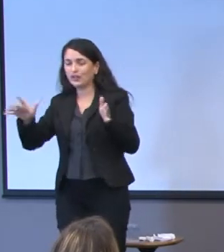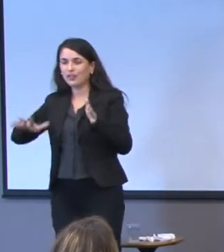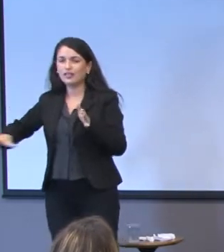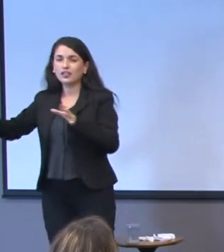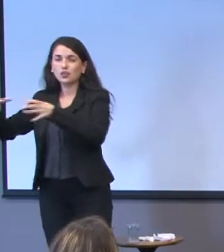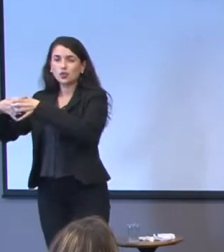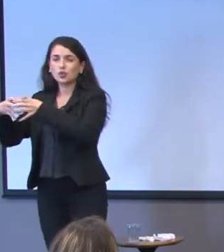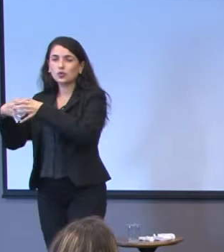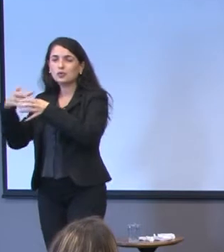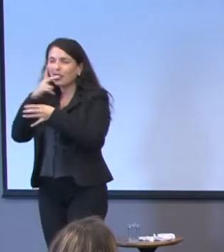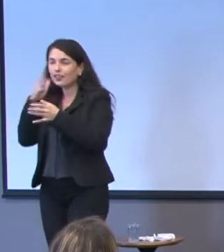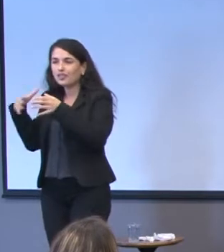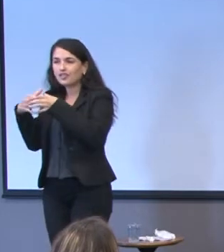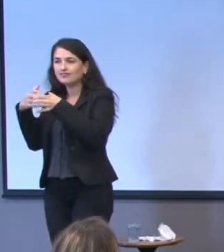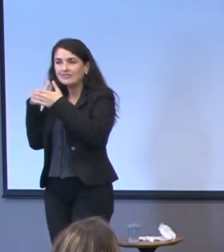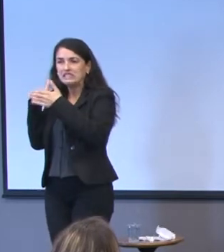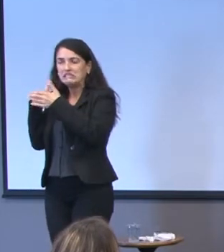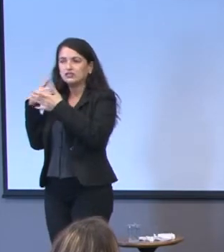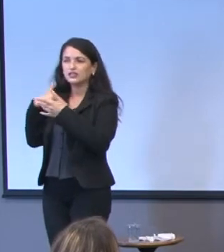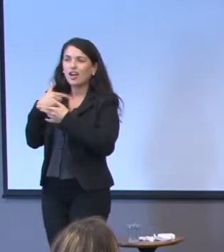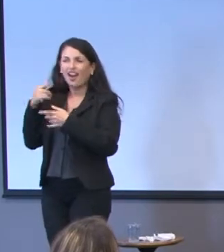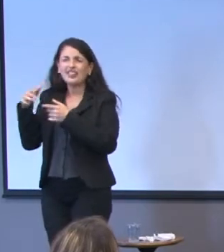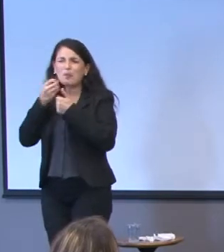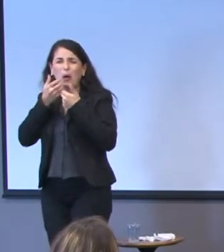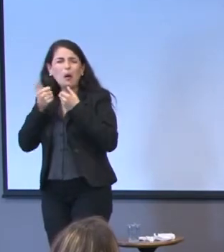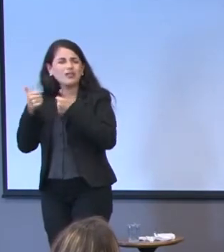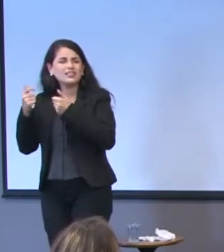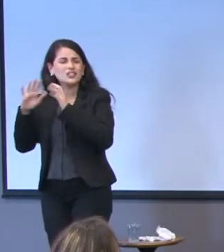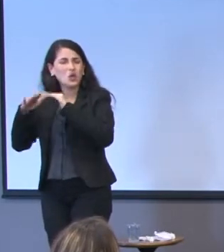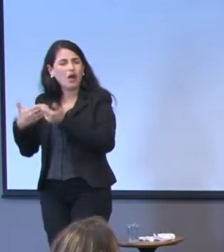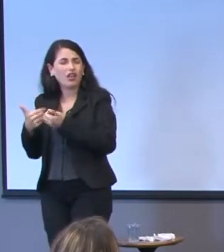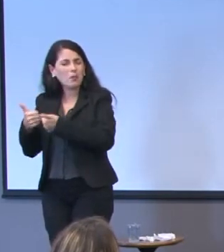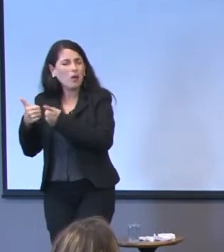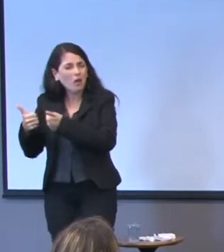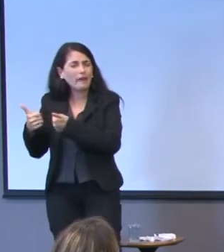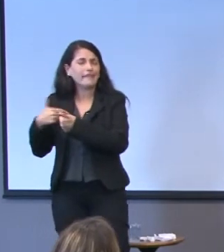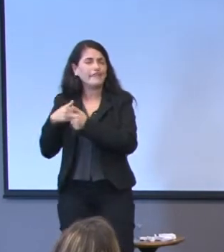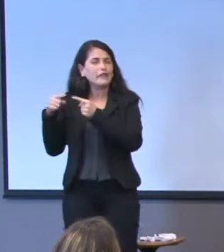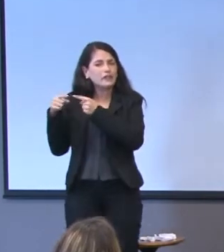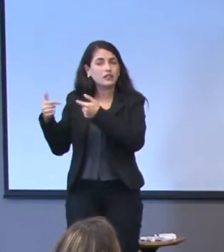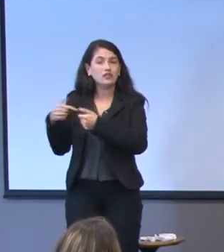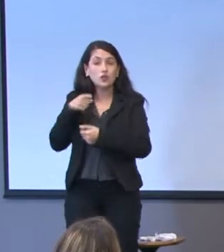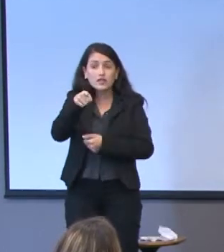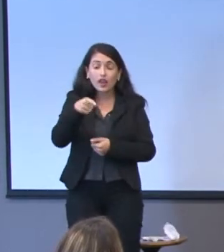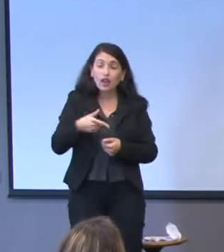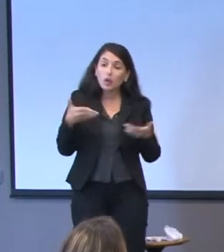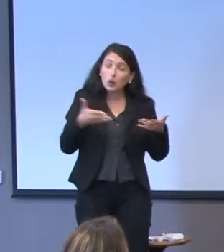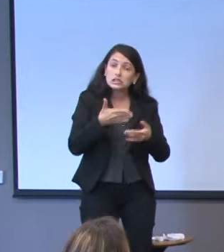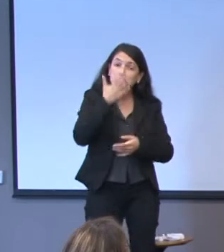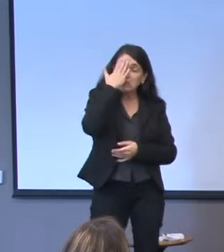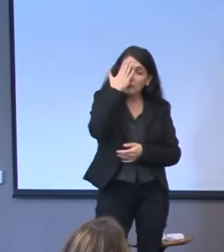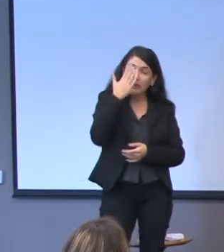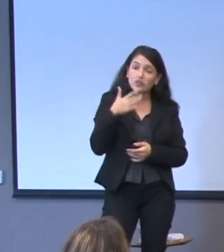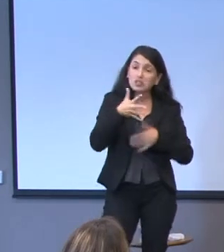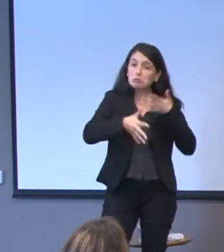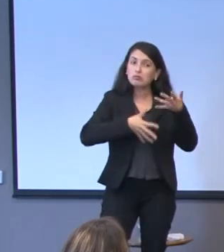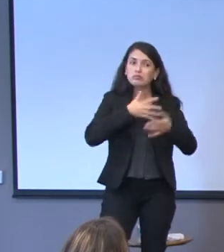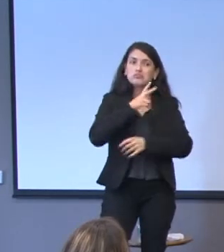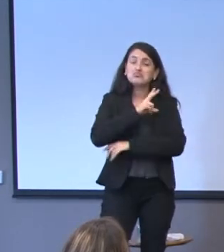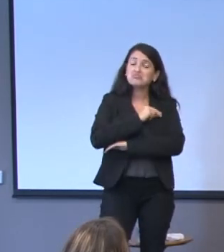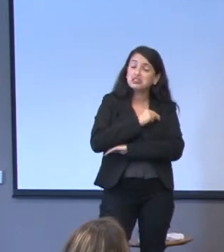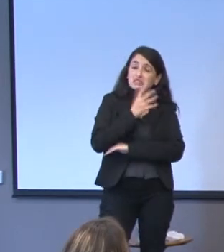bem do jeito que está, as escolas funcionam, e eu vi isso dele, saber que isso tem essa